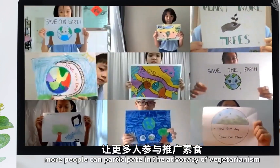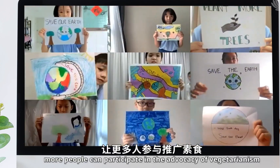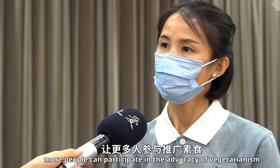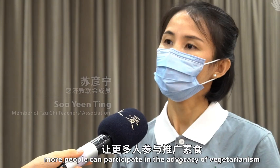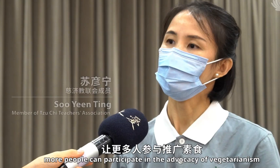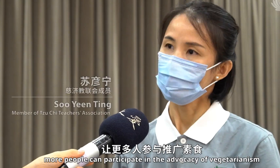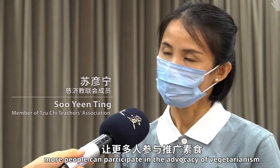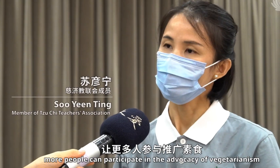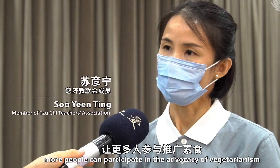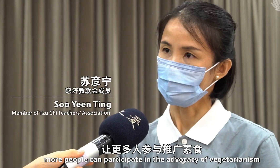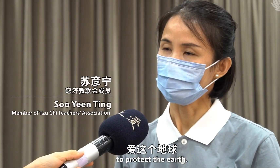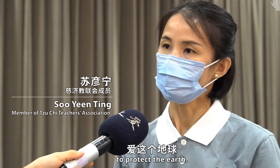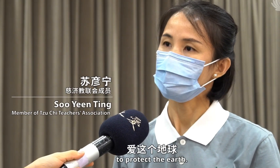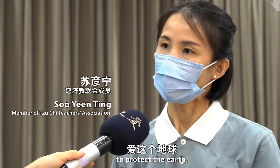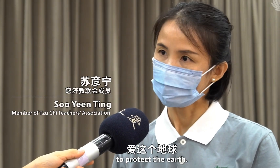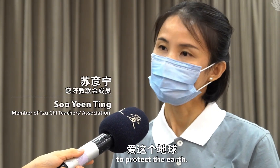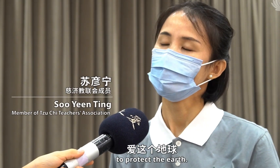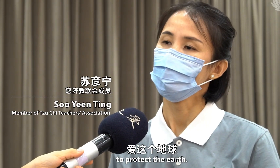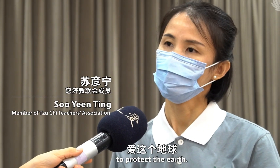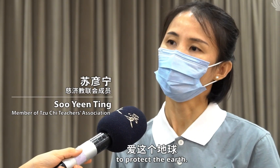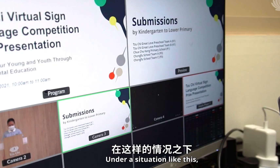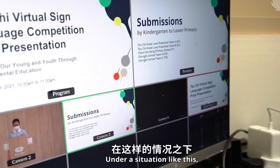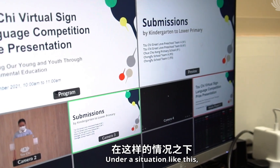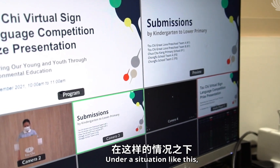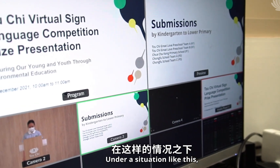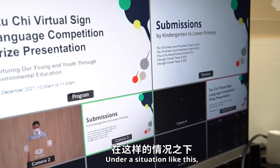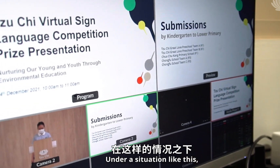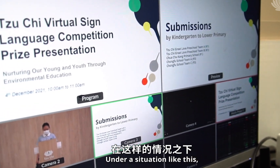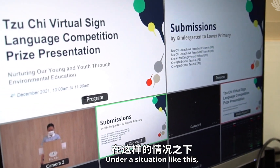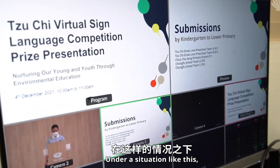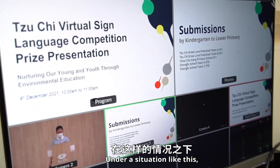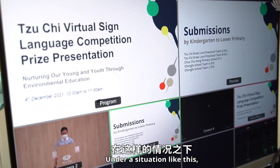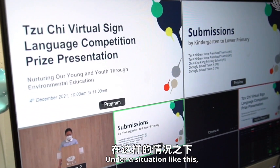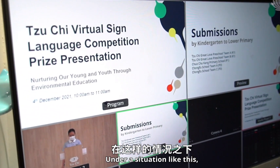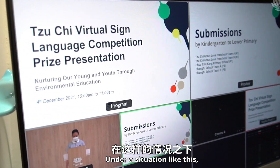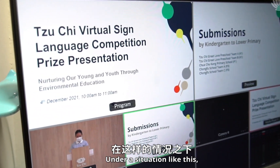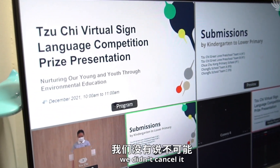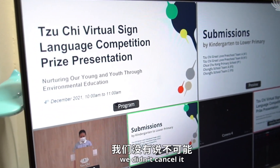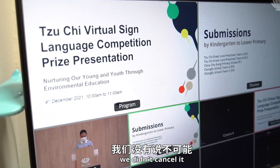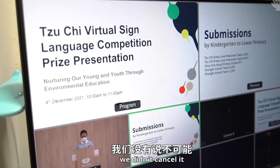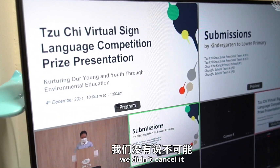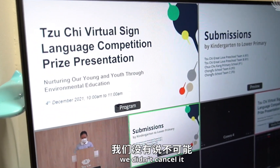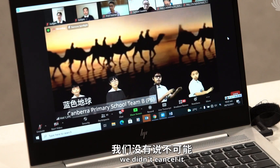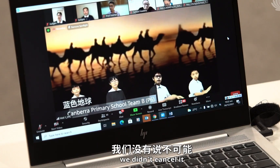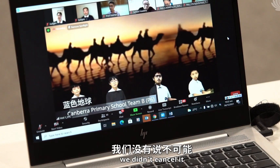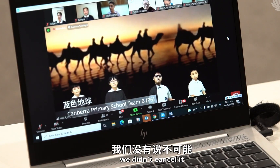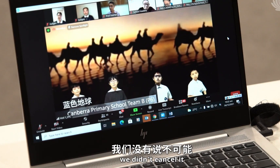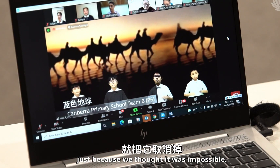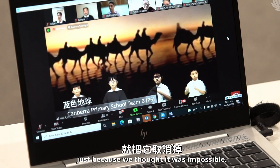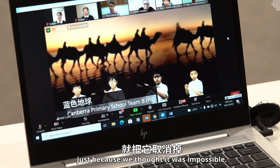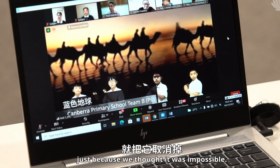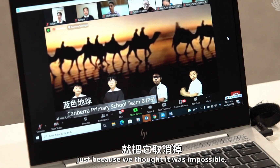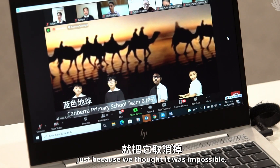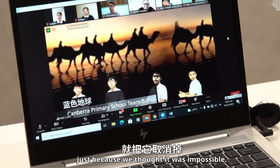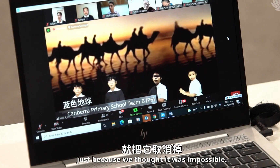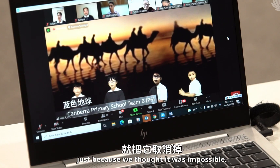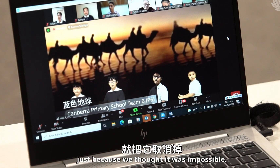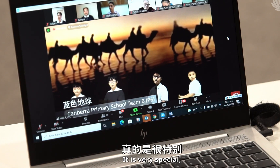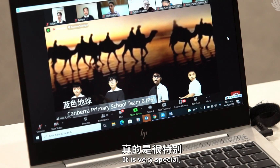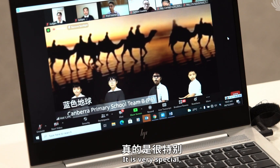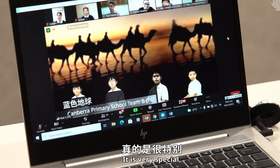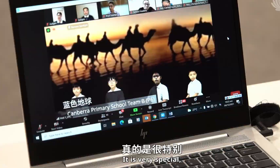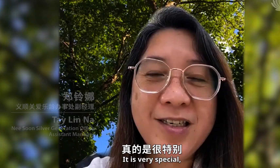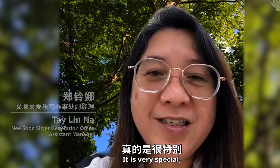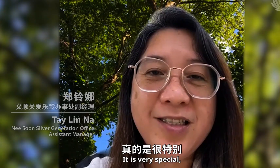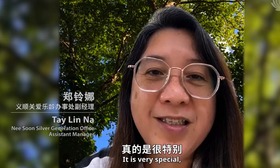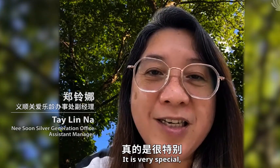参与，就是这个推广这个素食，然后这个爱这个地球 这样的情况之下，我们没有说可能我们就把它取消掉，